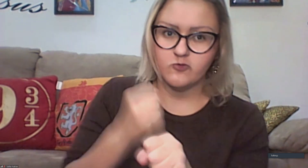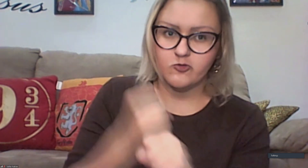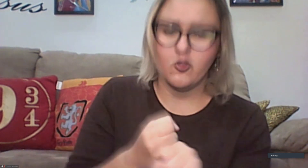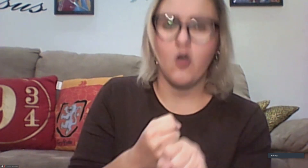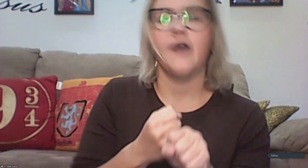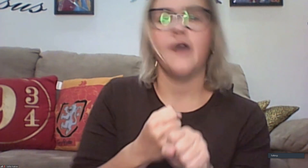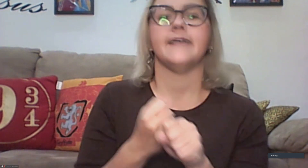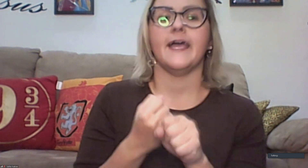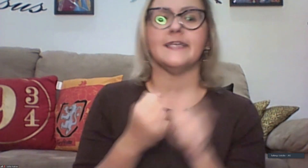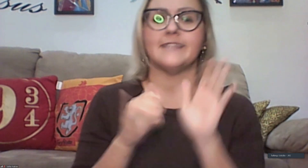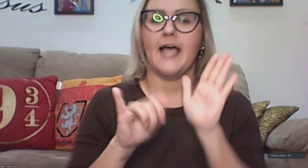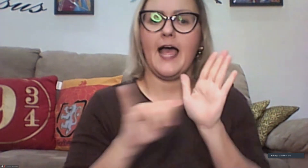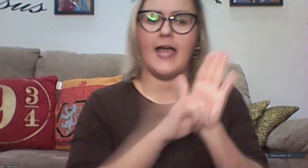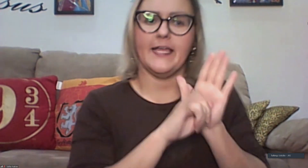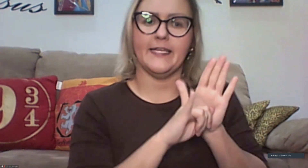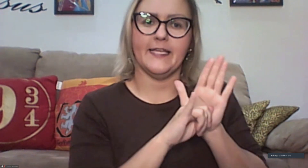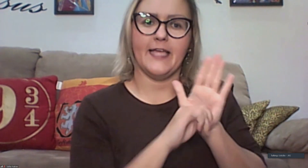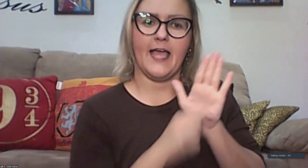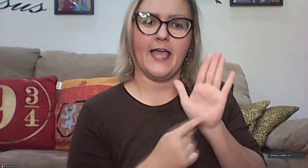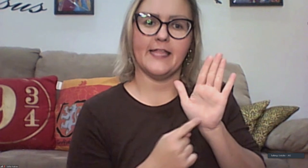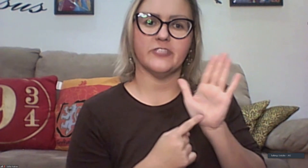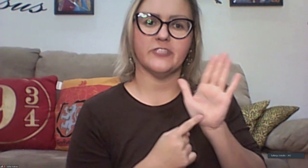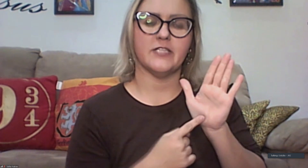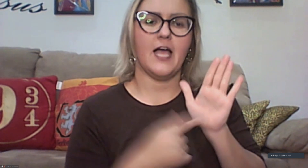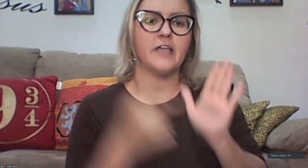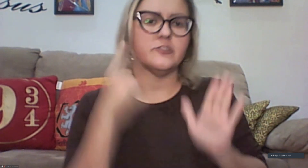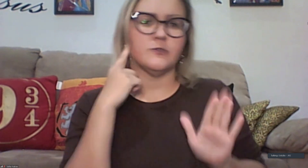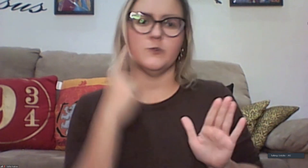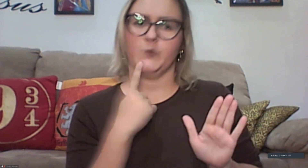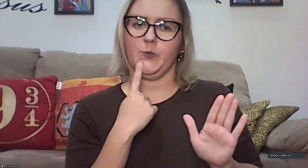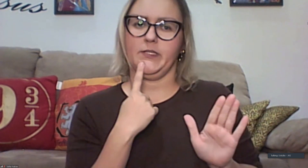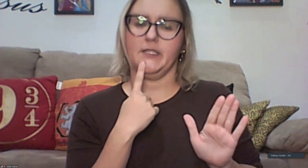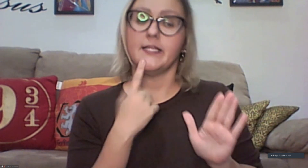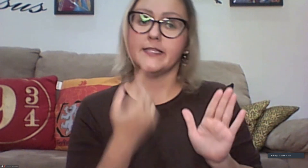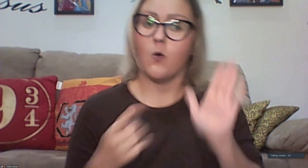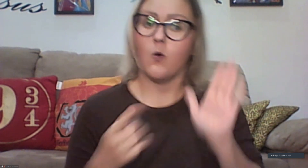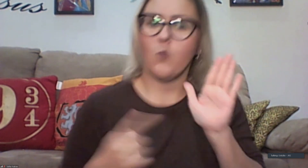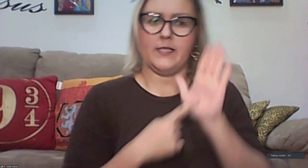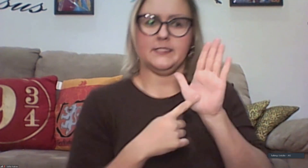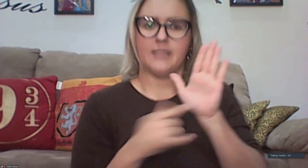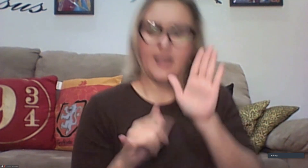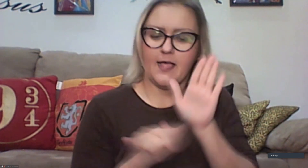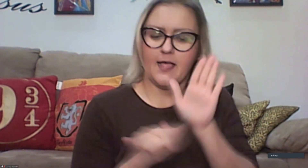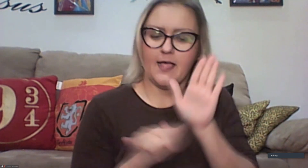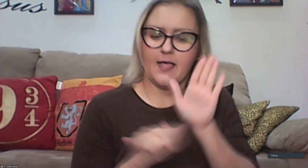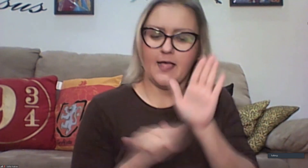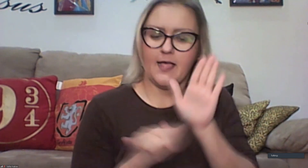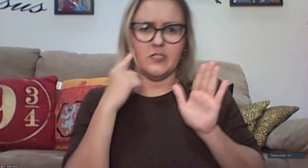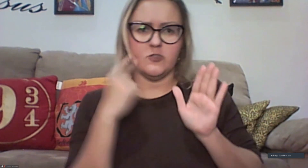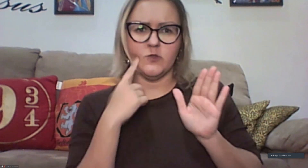trabalhando, batalhando bastante e têm hoje uma identidade, a identidade surda.